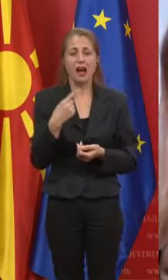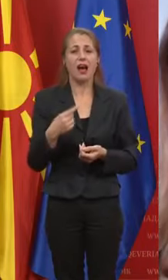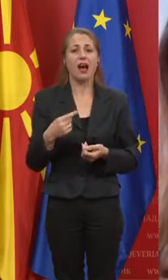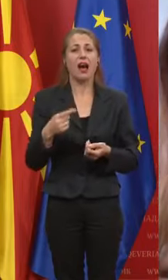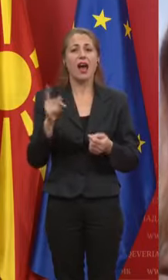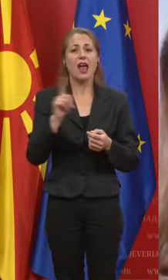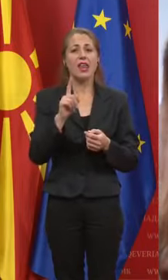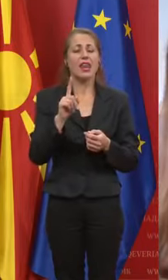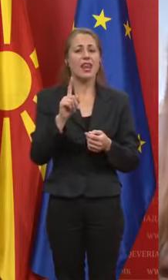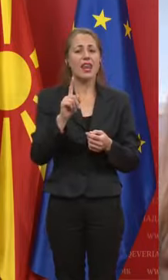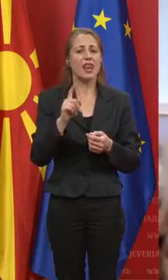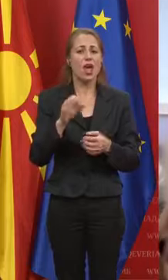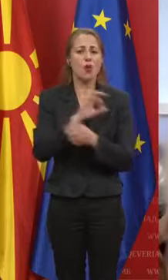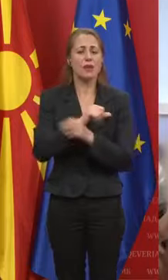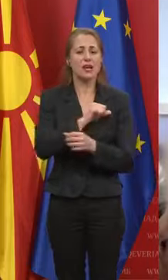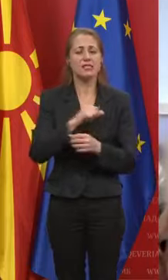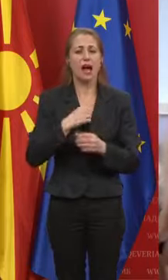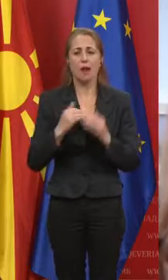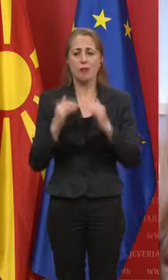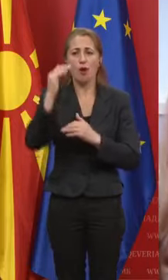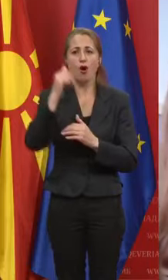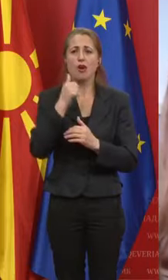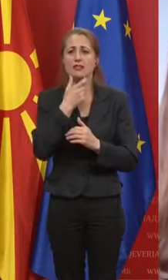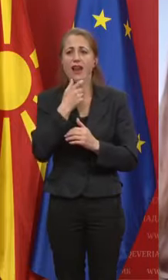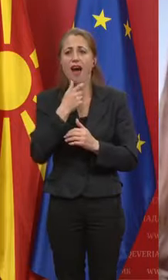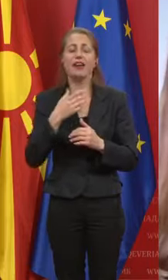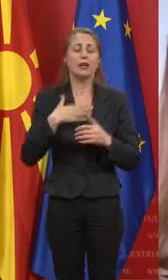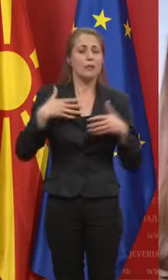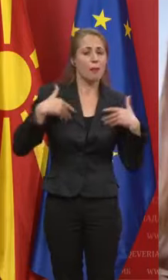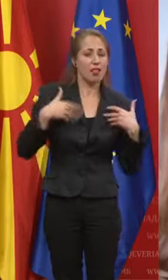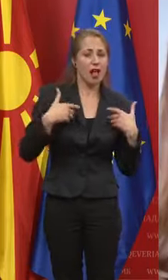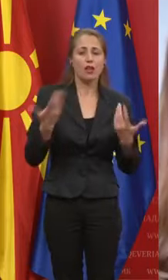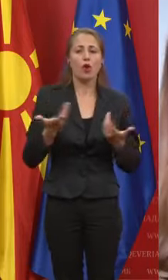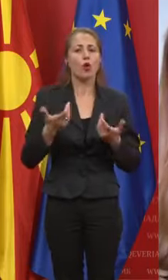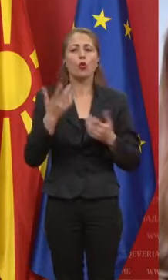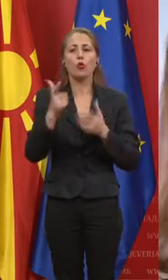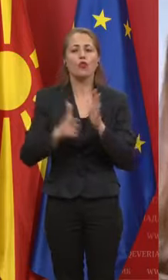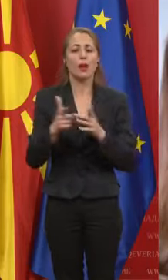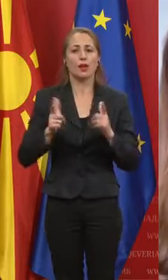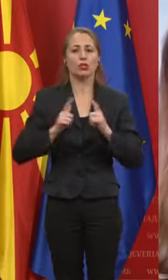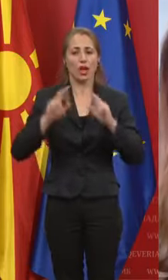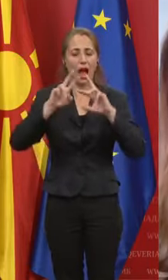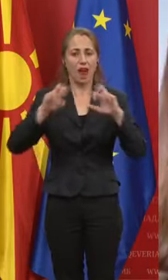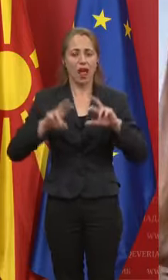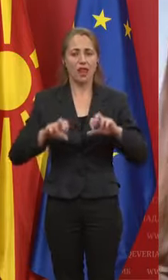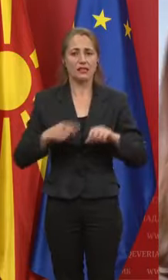за повозрасни граѓани, уште колку време ќе ги чекаме анализите? Ми ги најавите за оваа